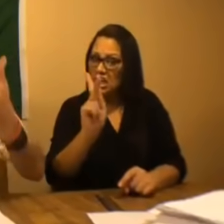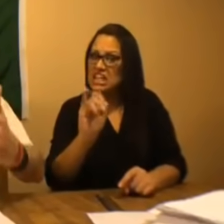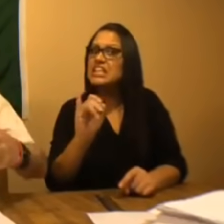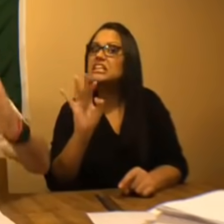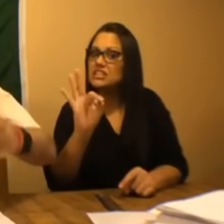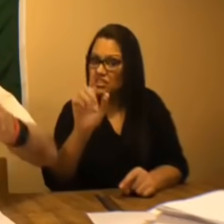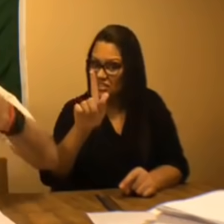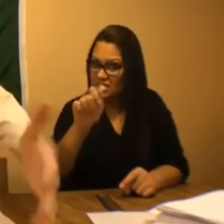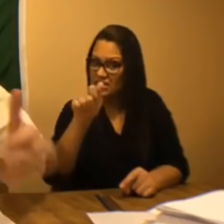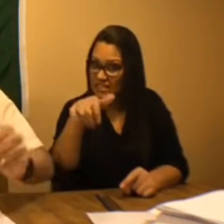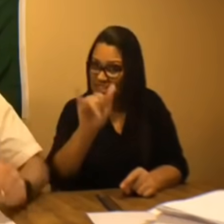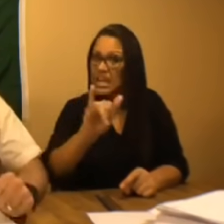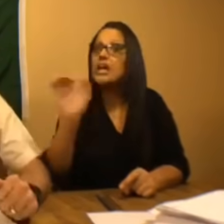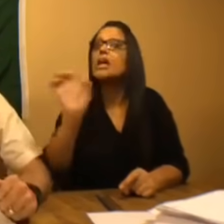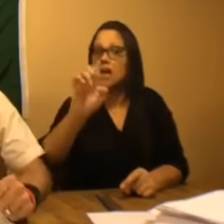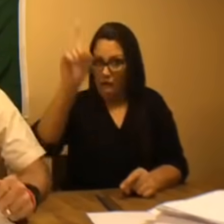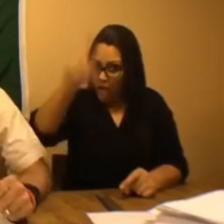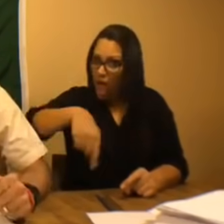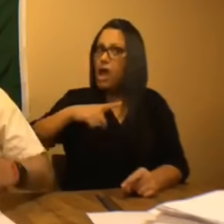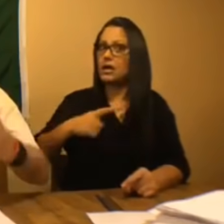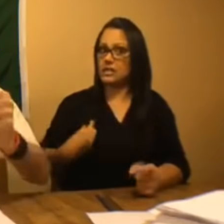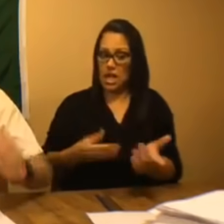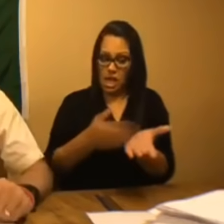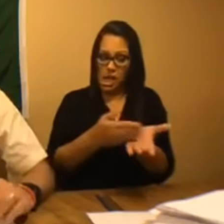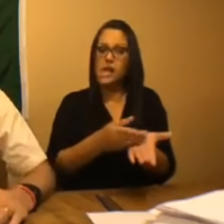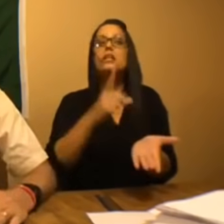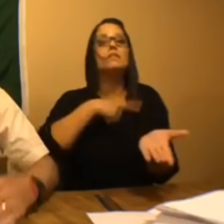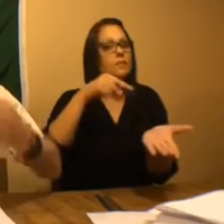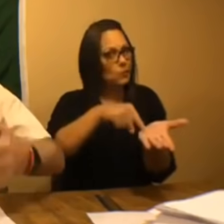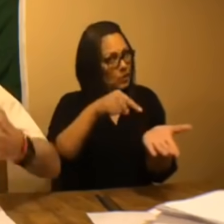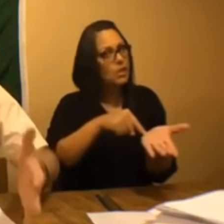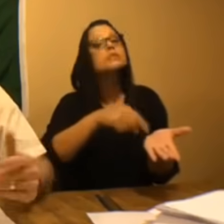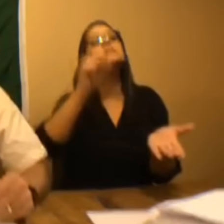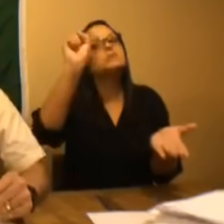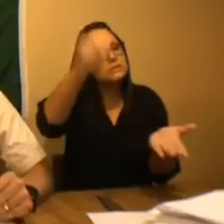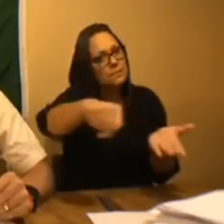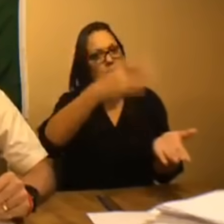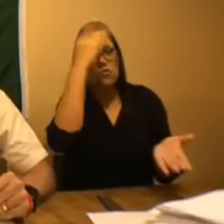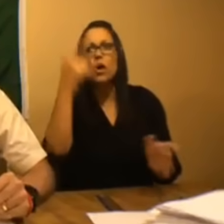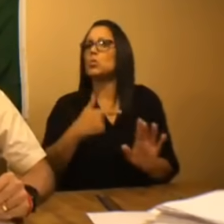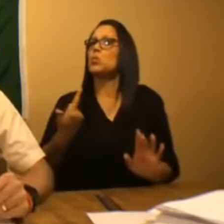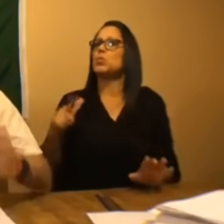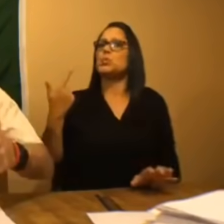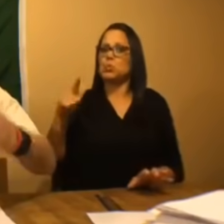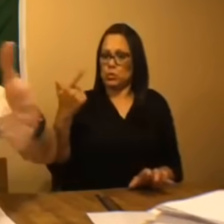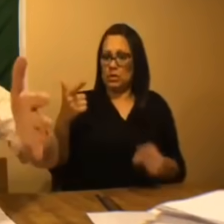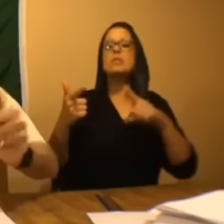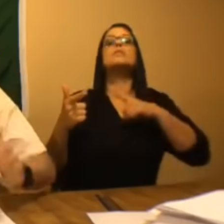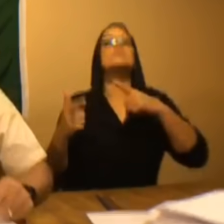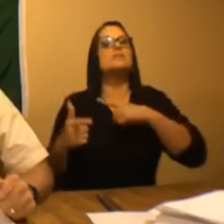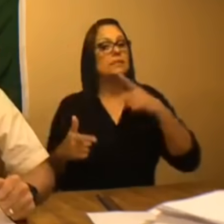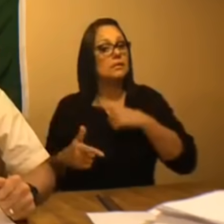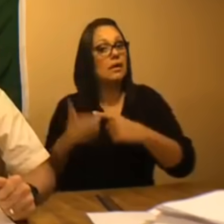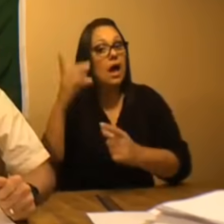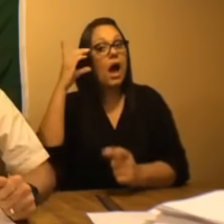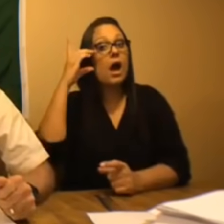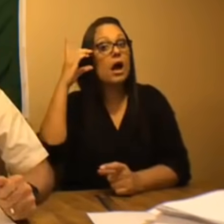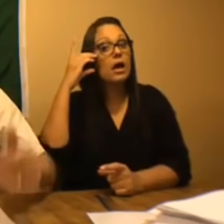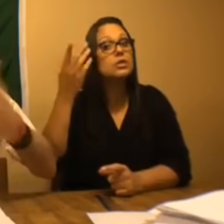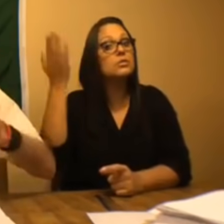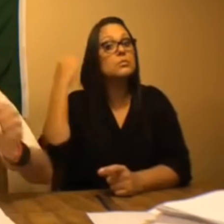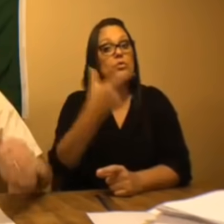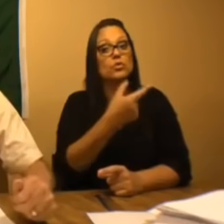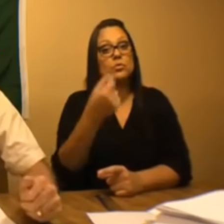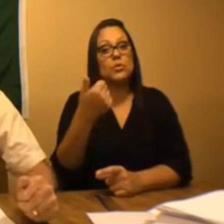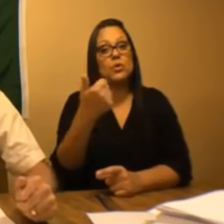É um fake do fake news. Atenção dizendo que não houve kit gay. Houve sim. Tá, tanto é que a Dilma, no início de